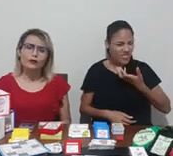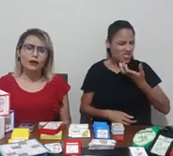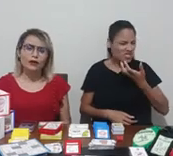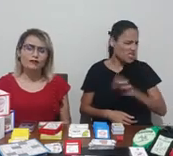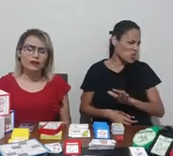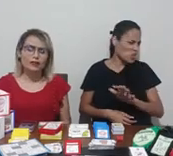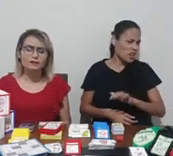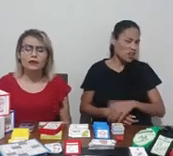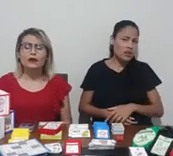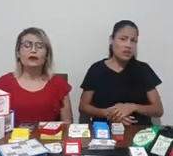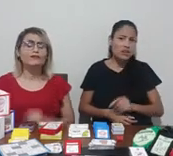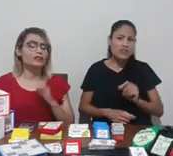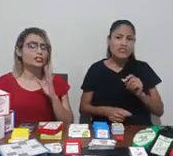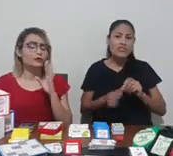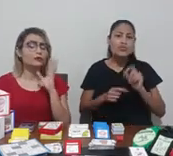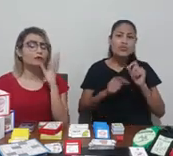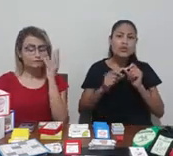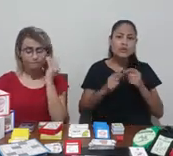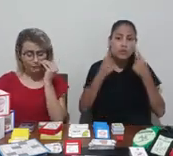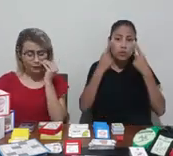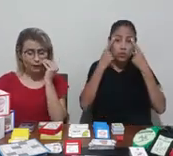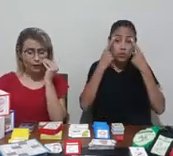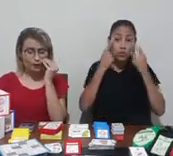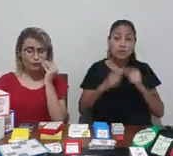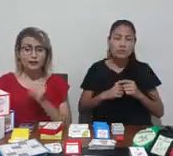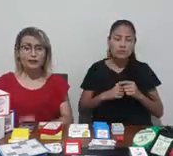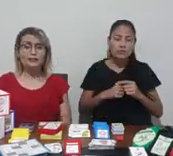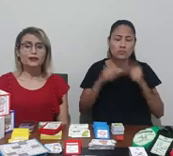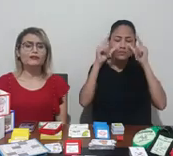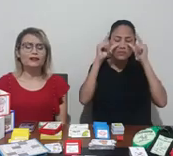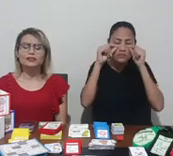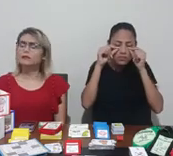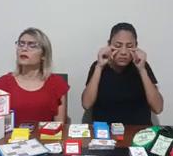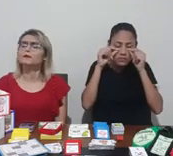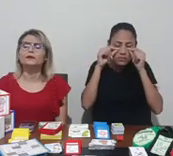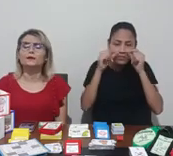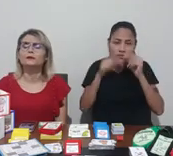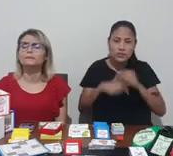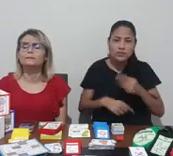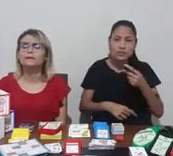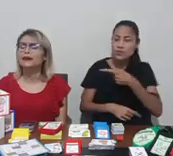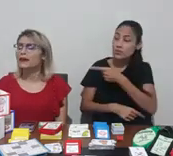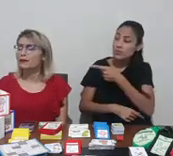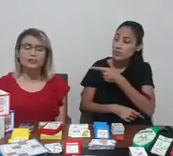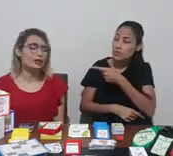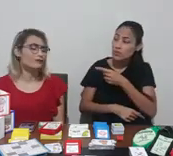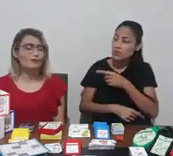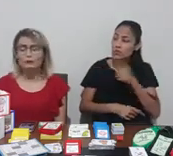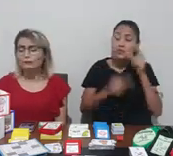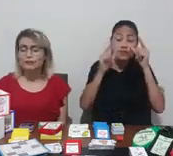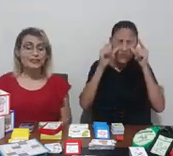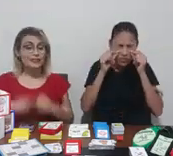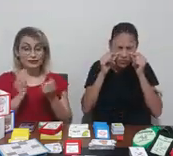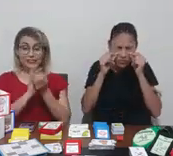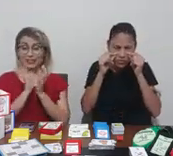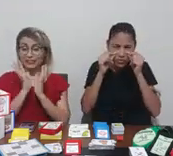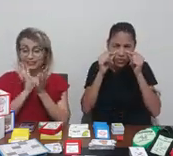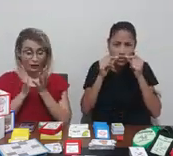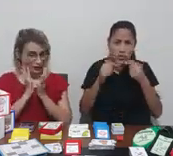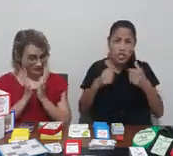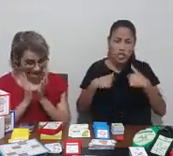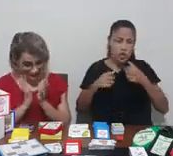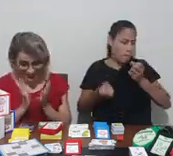algo, o que é que ele faz? Ele fecha o olho. Então ele fazia assim para mim, ó. Ele fechava o olho e eu na